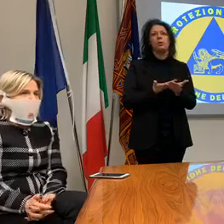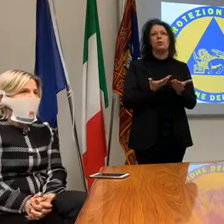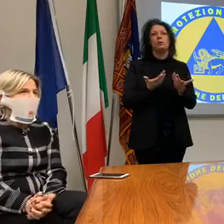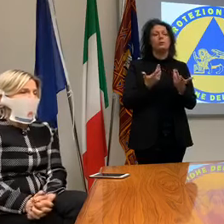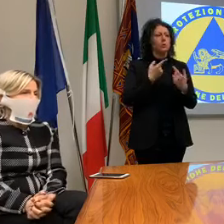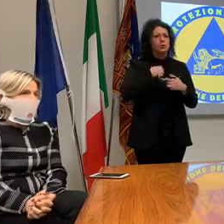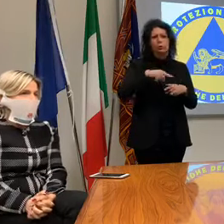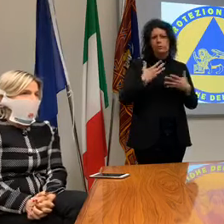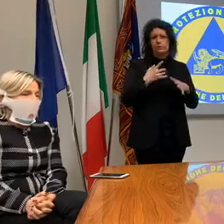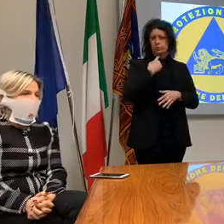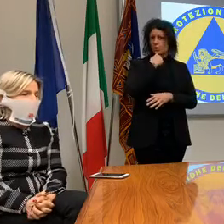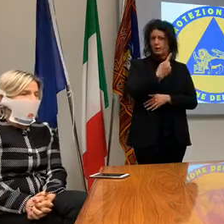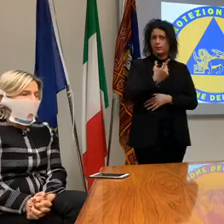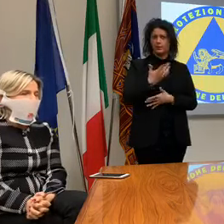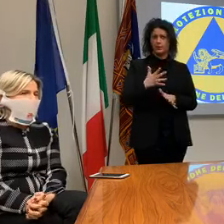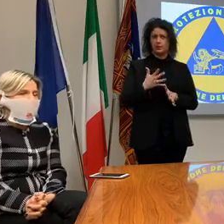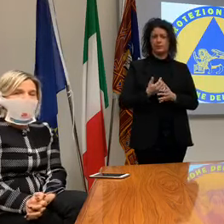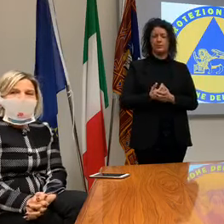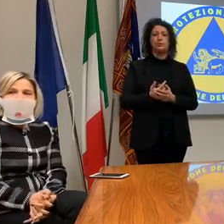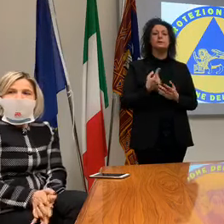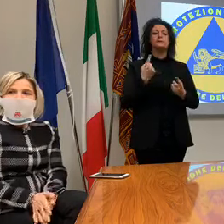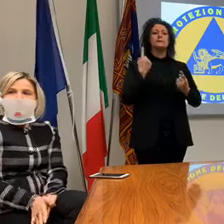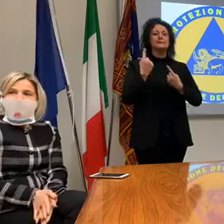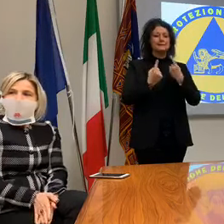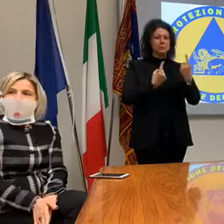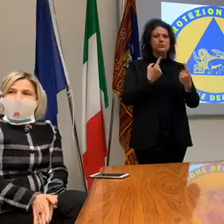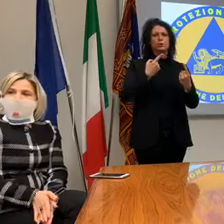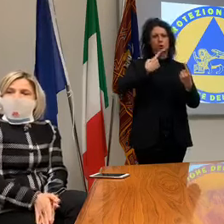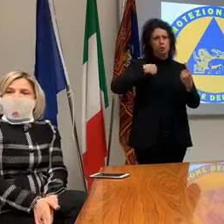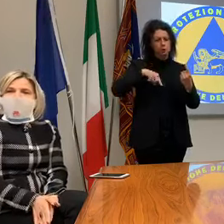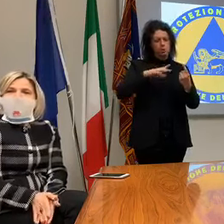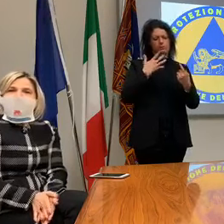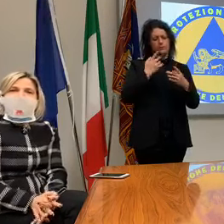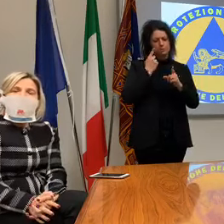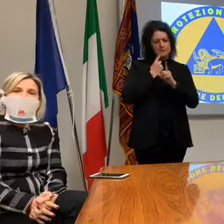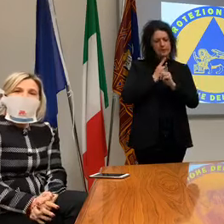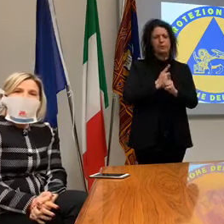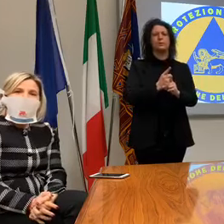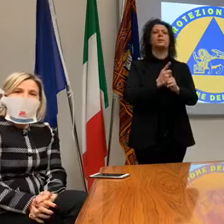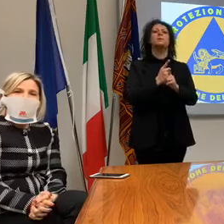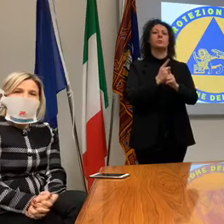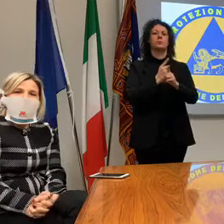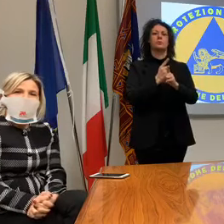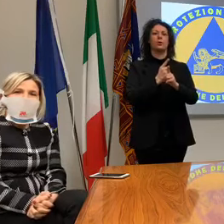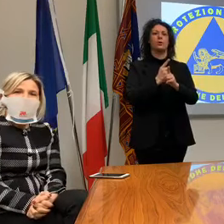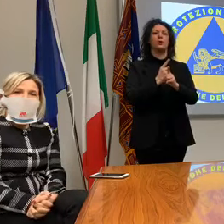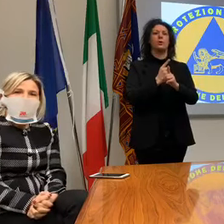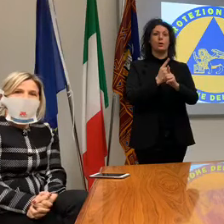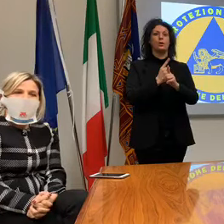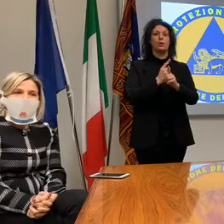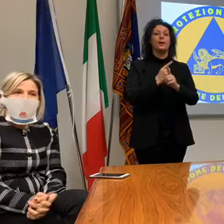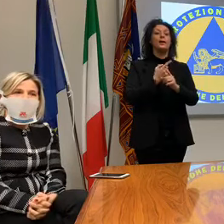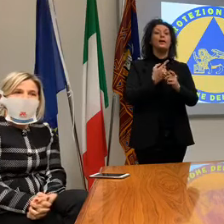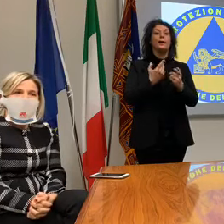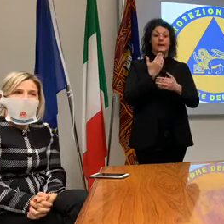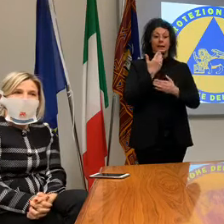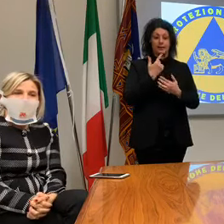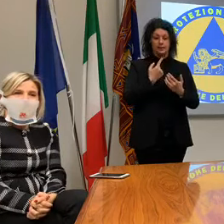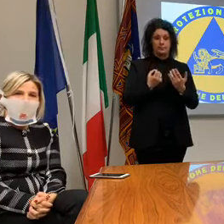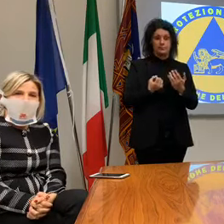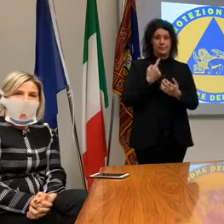dire, cioè nel senso che è una vicenda che abbiamo seguito, è farina del nostro sacco, che nessuno si appenda al carro dicendo che ha